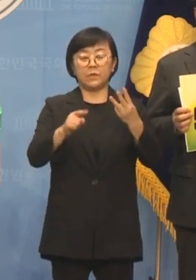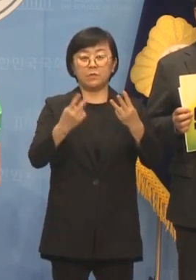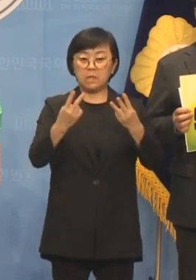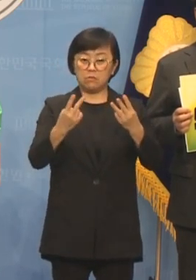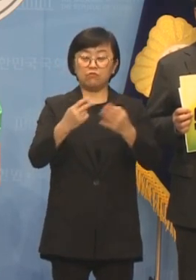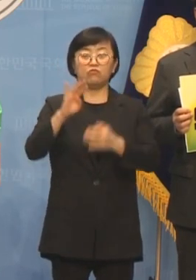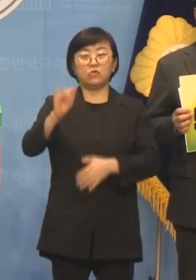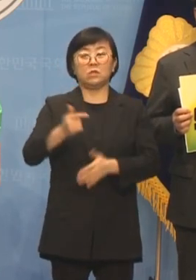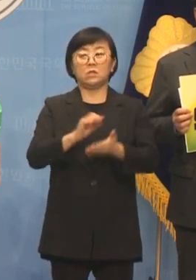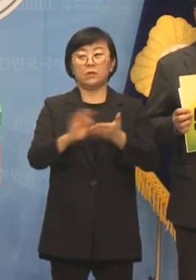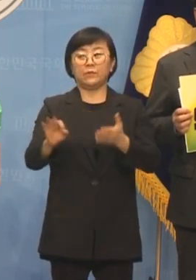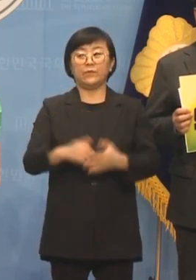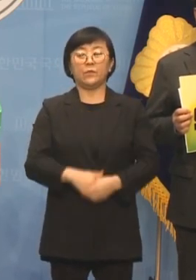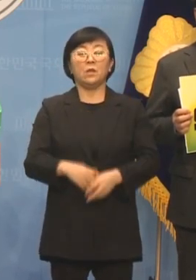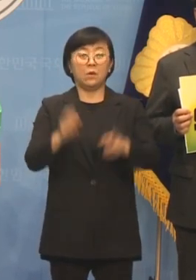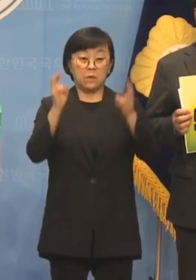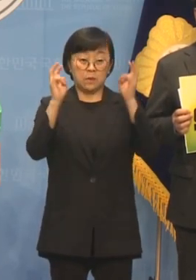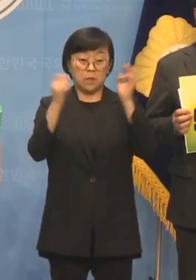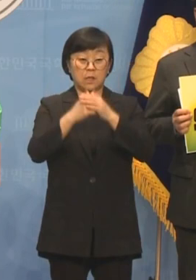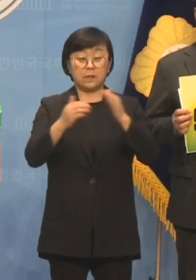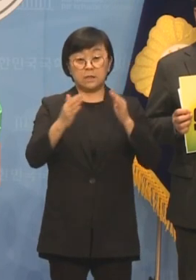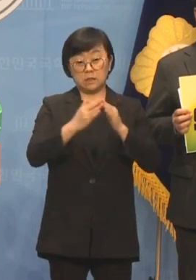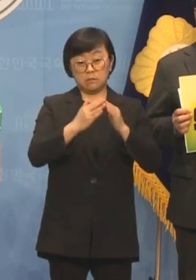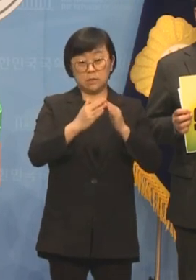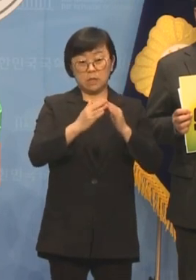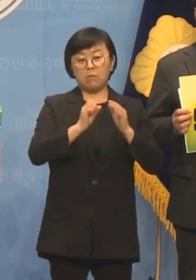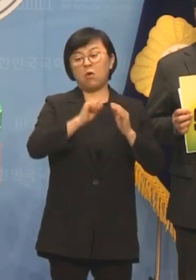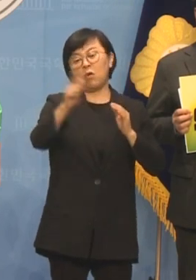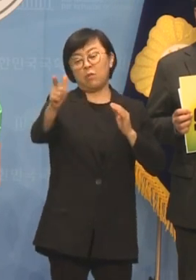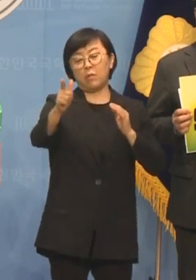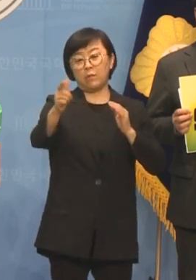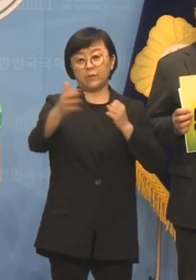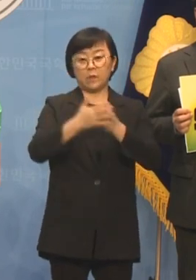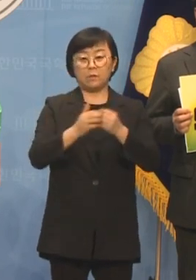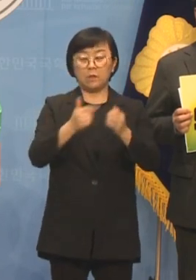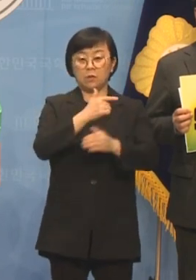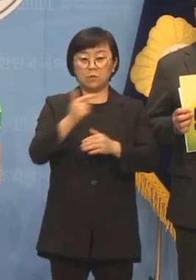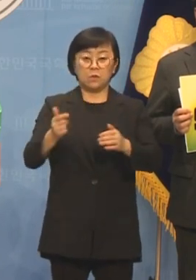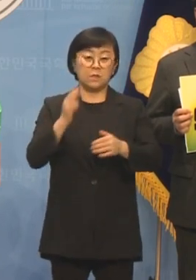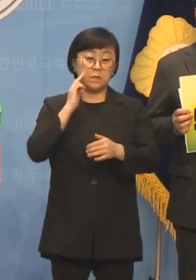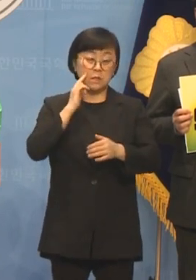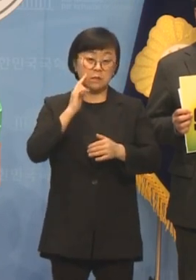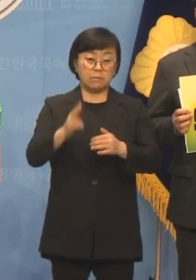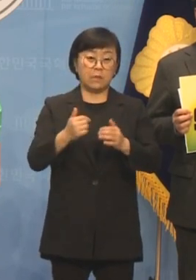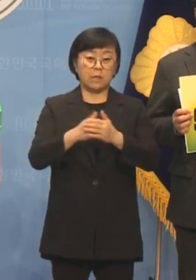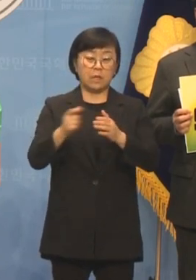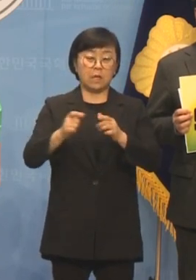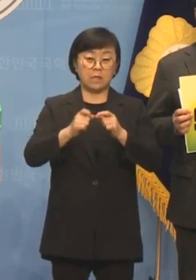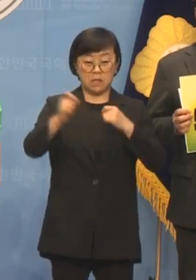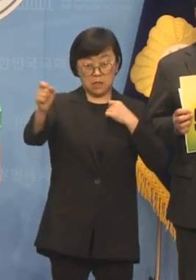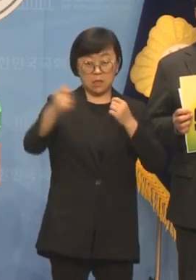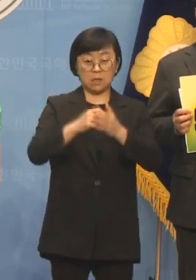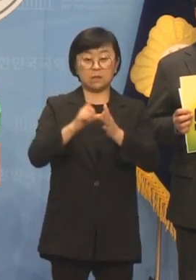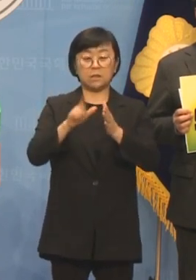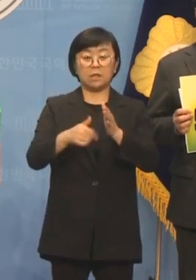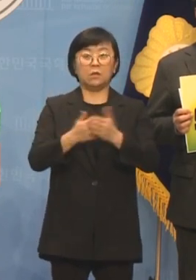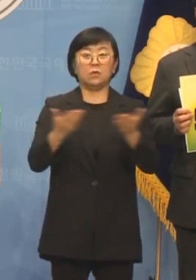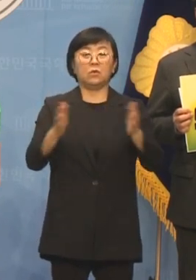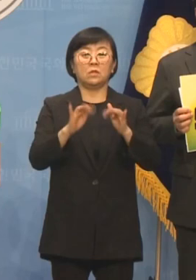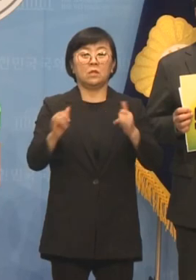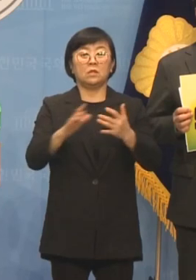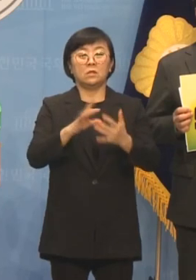소요됩니다 직장과 주거지 간의 거리로 인한 과도한 출퇴근 시간은 사실상 노동자들의